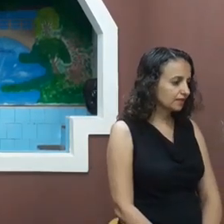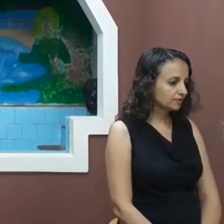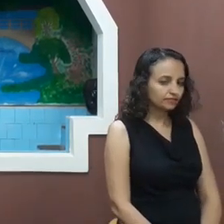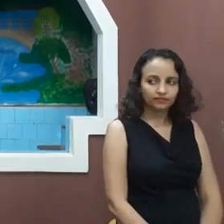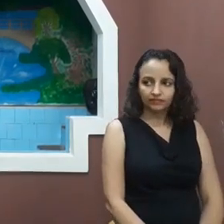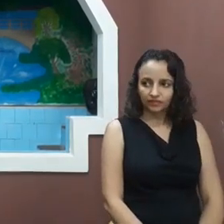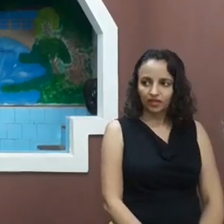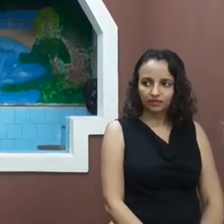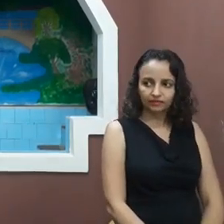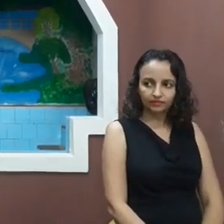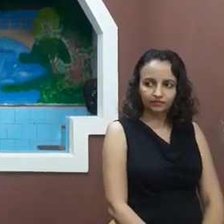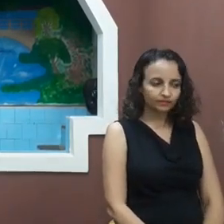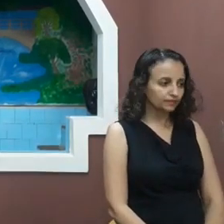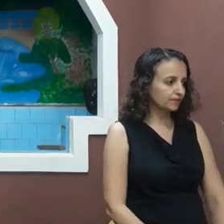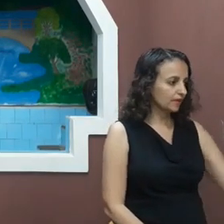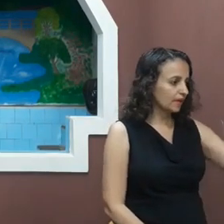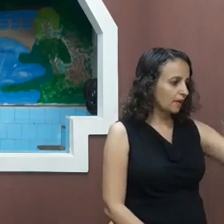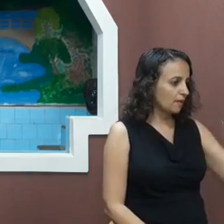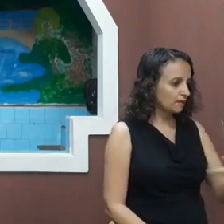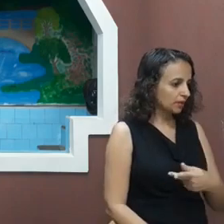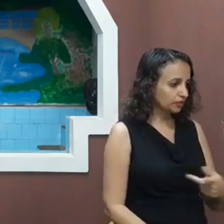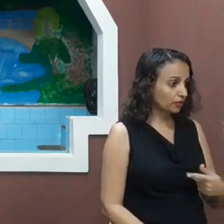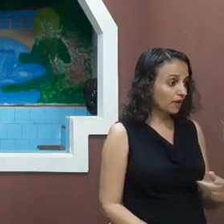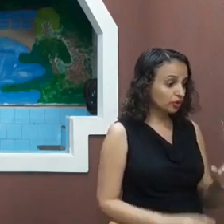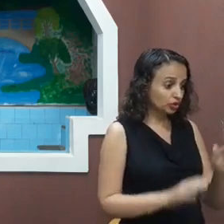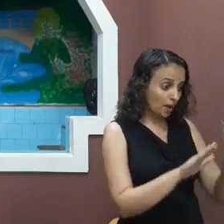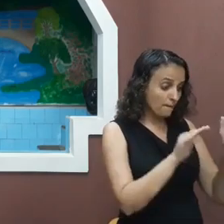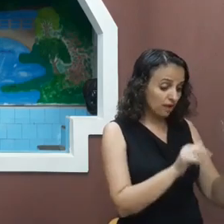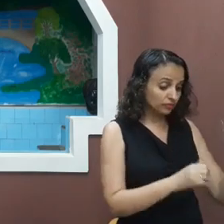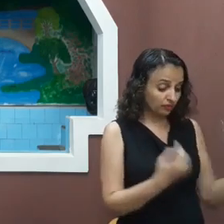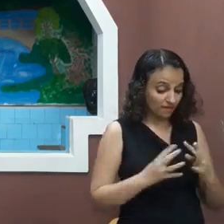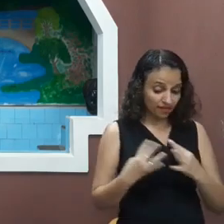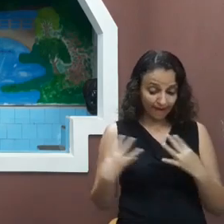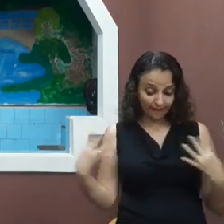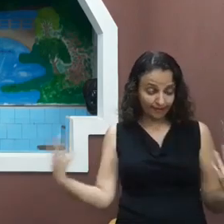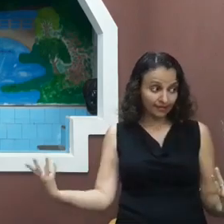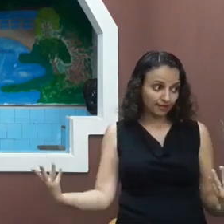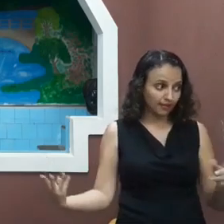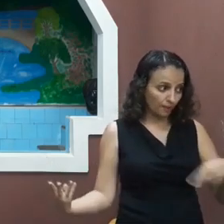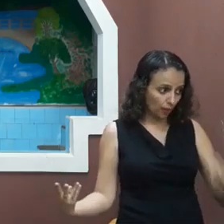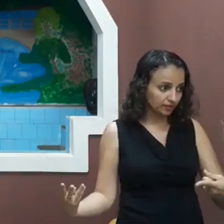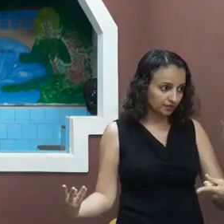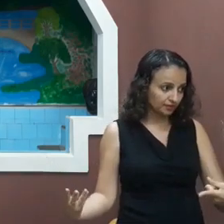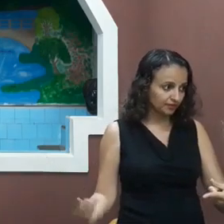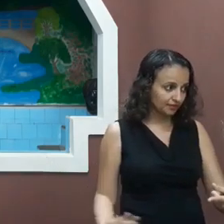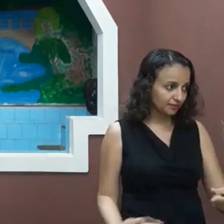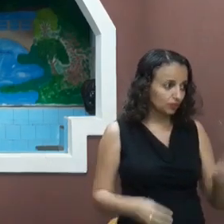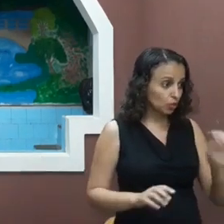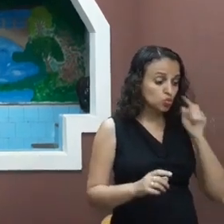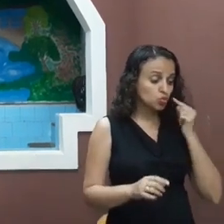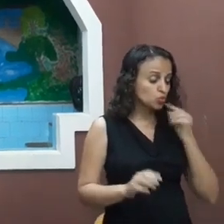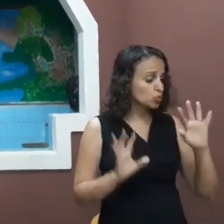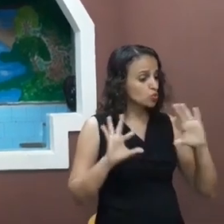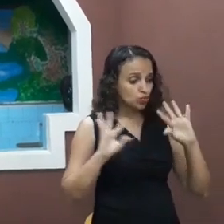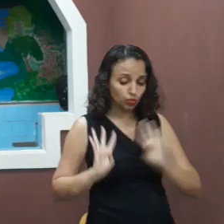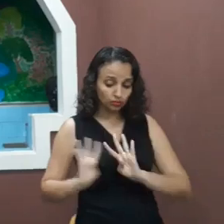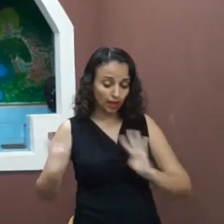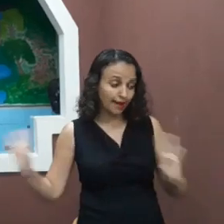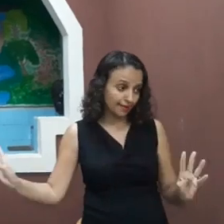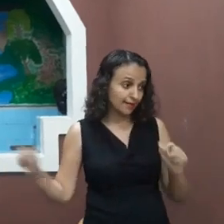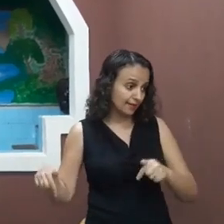sentir o desejo de estar voltando novamente aqui, Senhor Deus, para a tua casa, para juntos, Senhor Deus, louvar, exaltar e engrandecer o teu